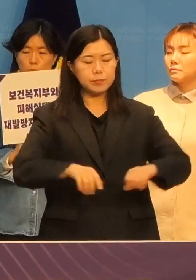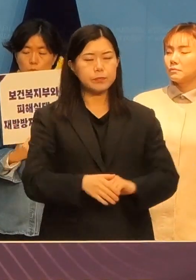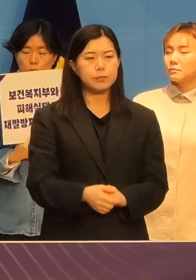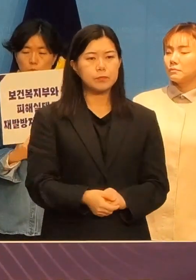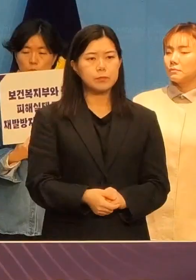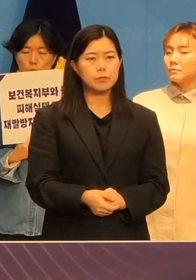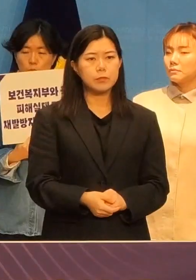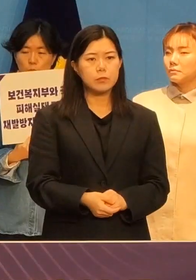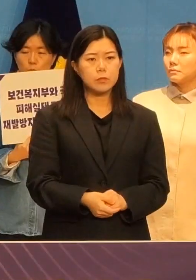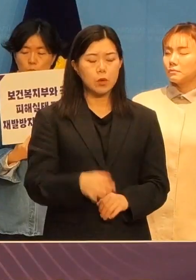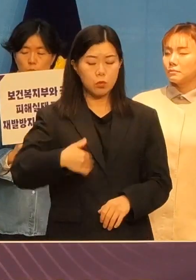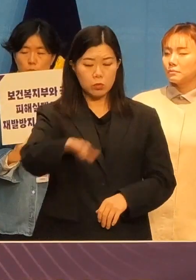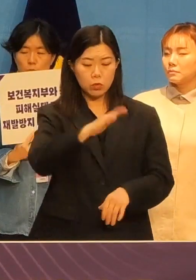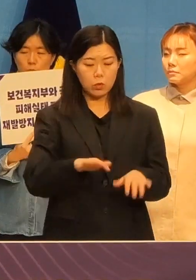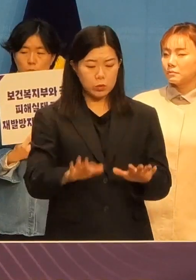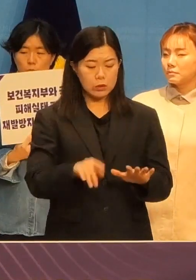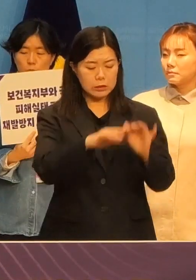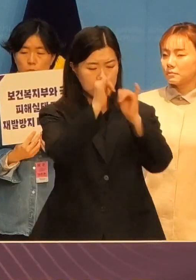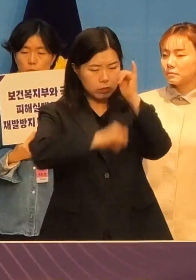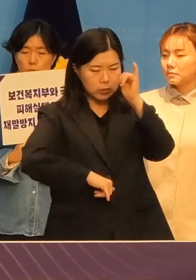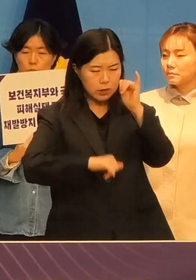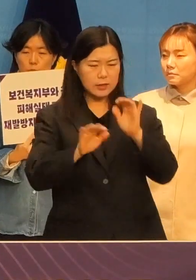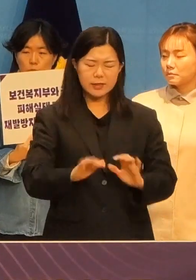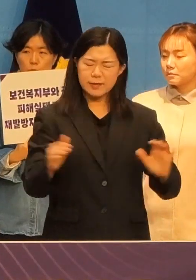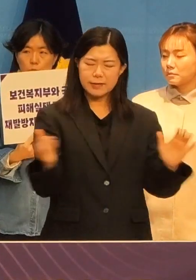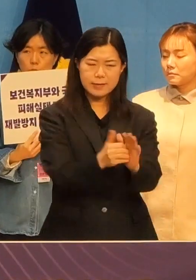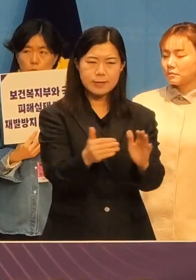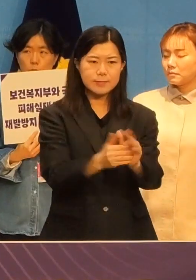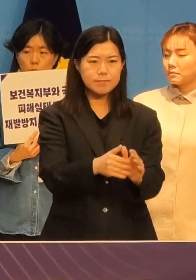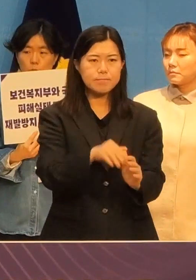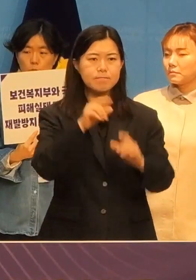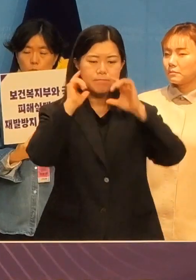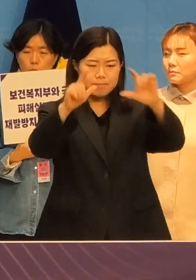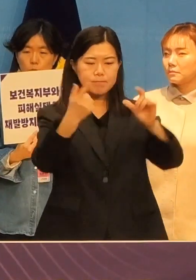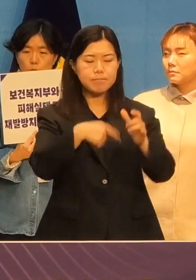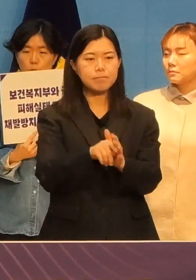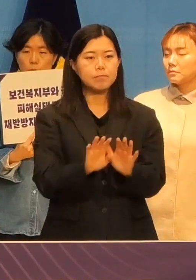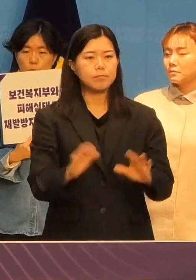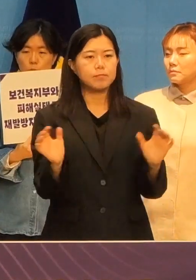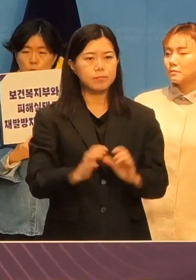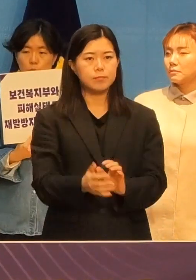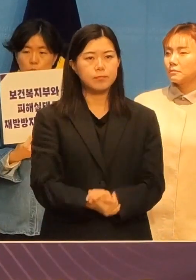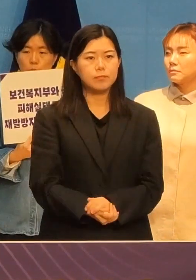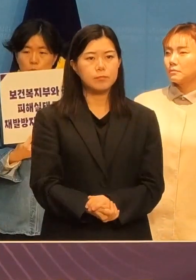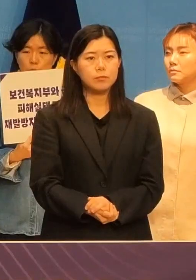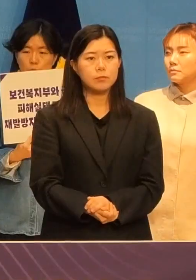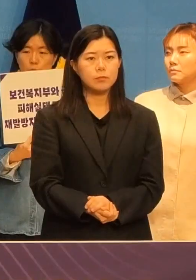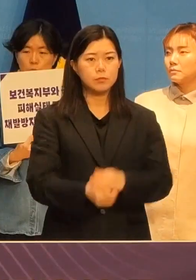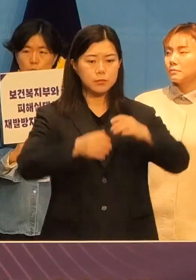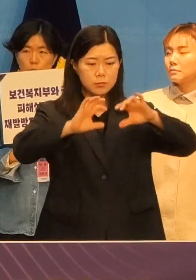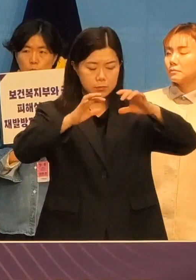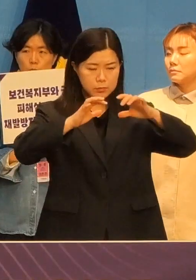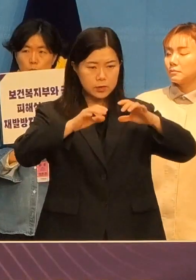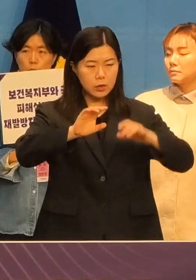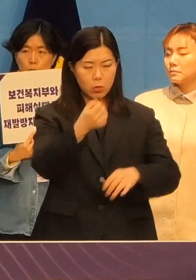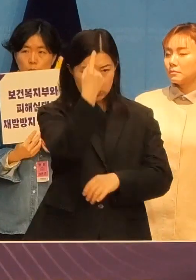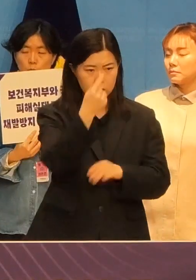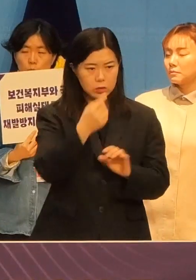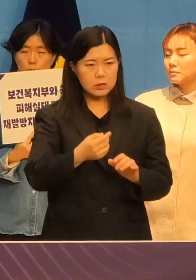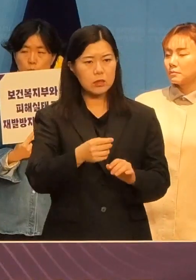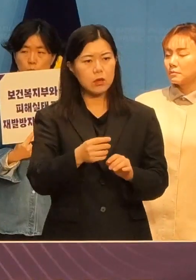역사입니다. 우리는 오늘 그 역사를 끝내야 한다고 이야기하기 위해 이 자리에 모였습니다. 국가에 의해